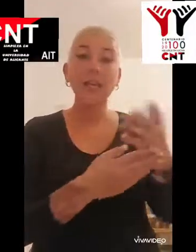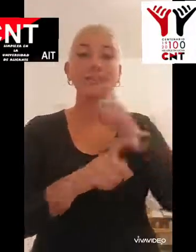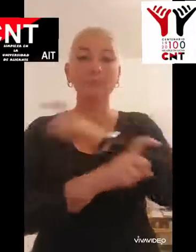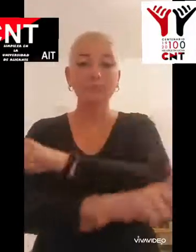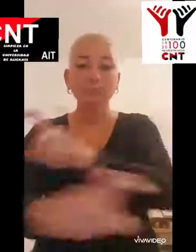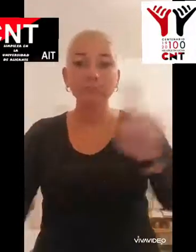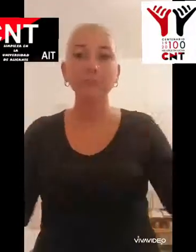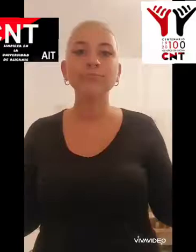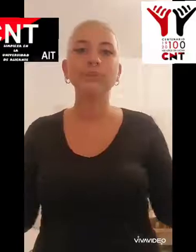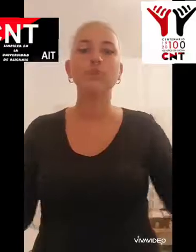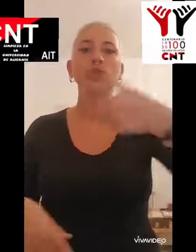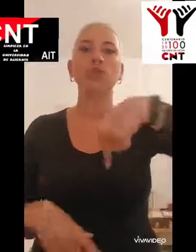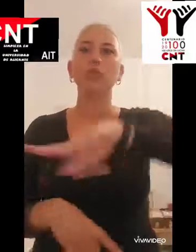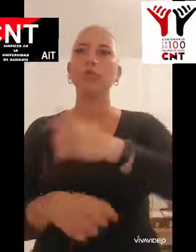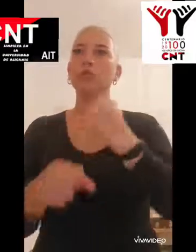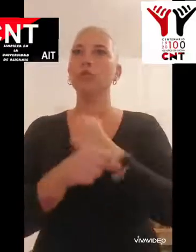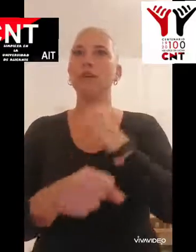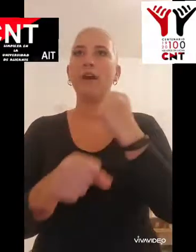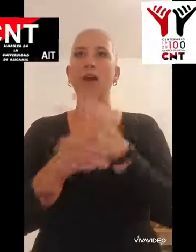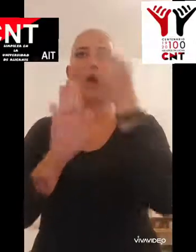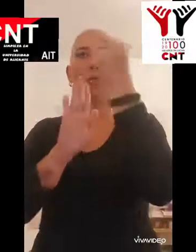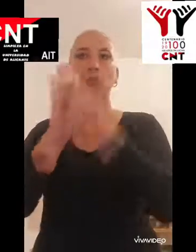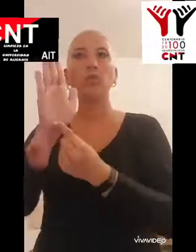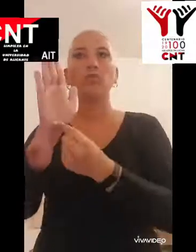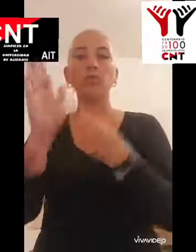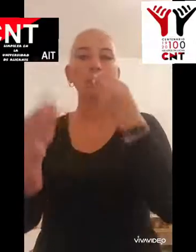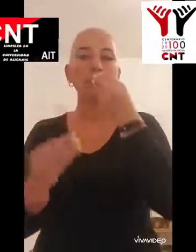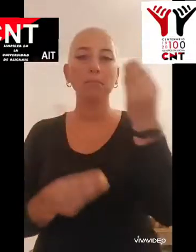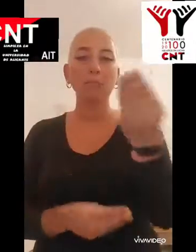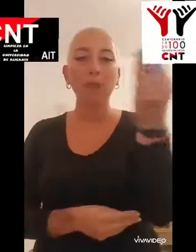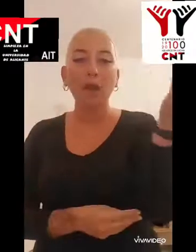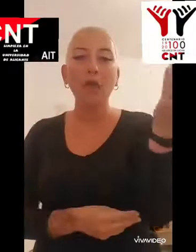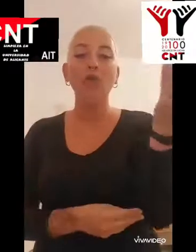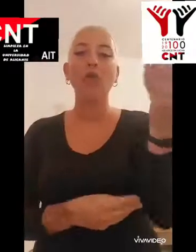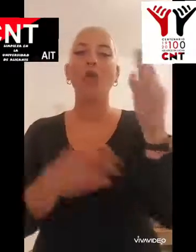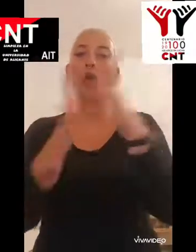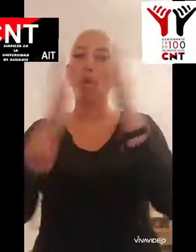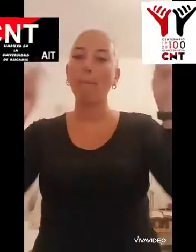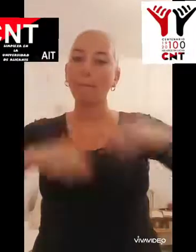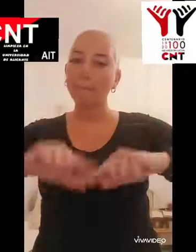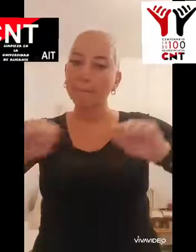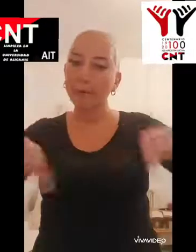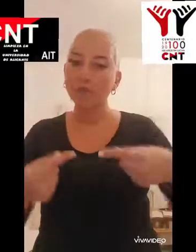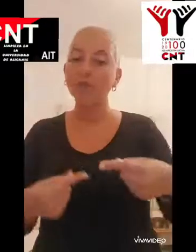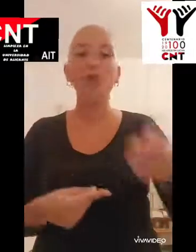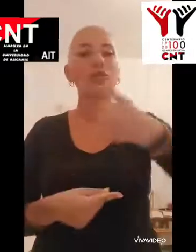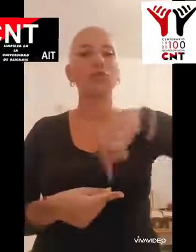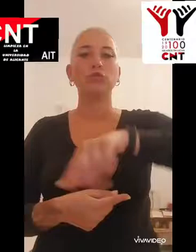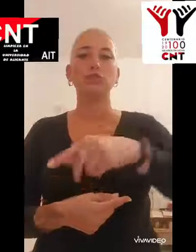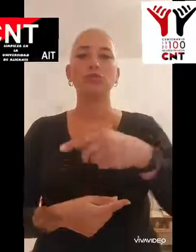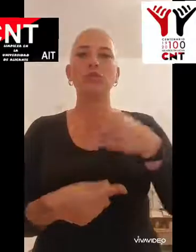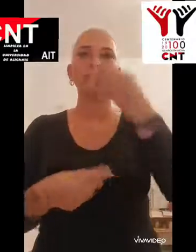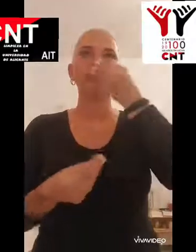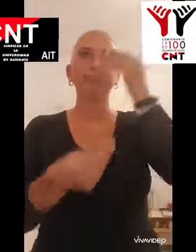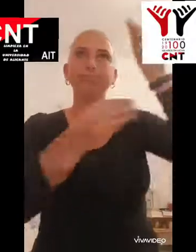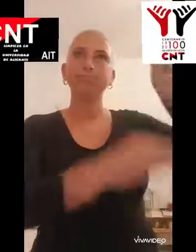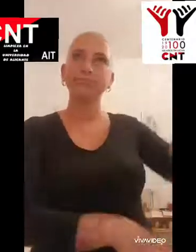y a la empresa. 5. Y lo principal y más importante, si tocan a uno de nuestros afiliados o